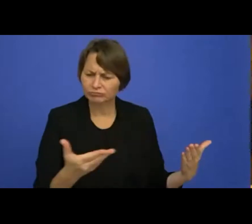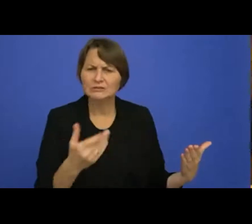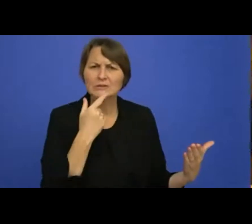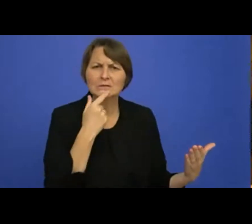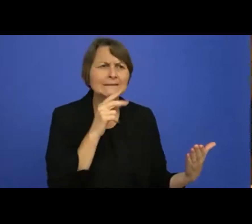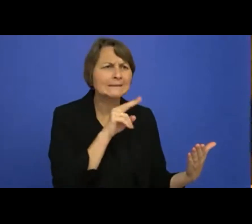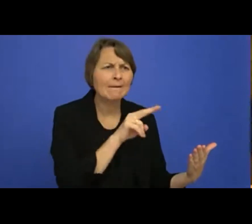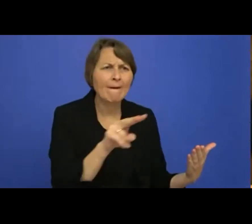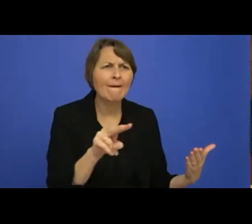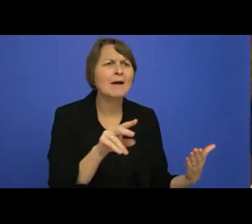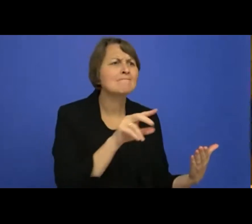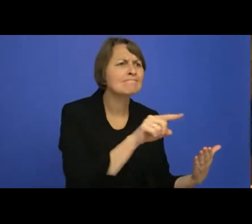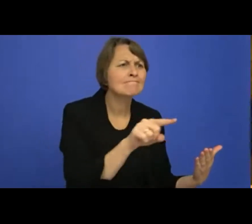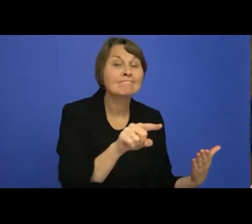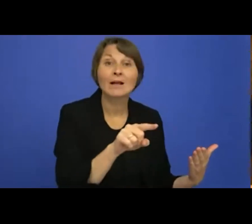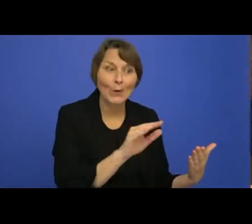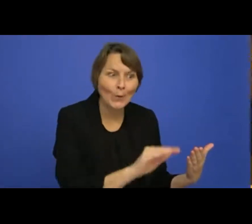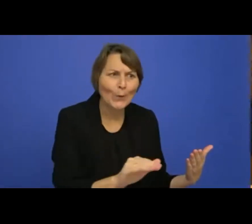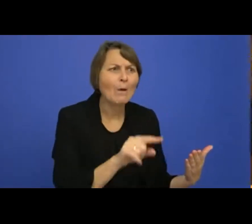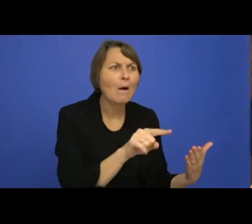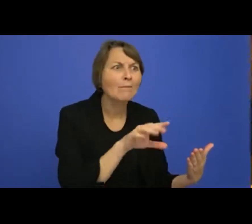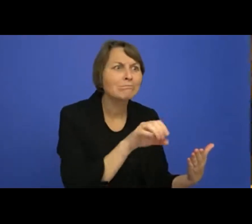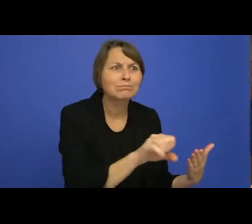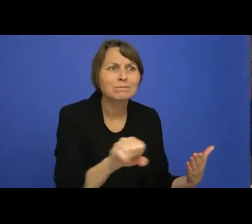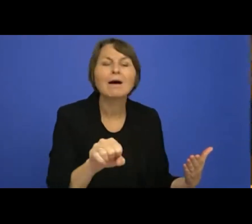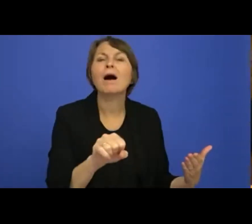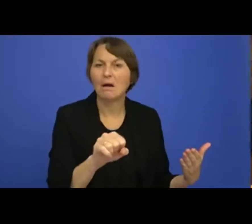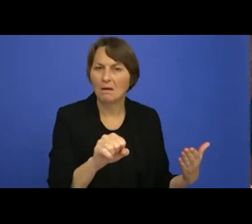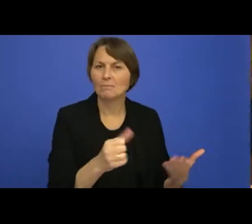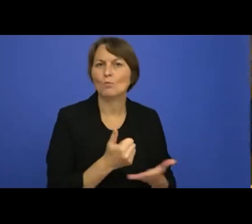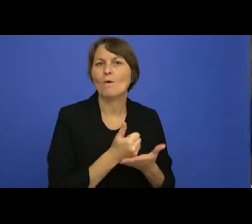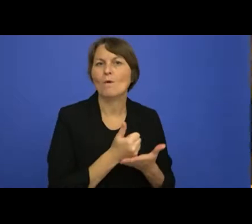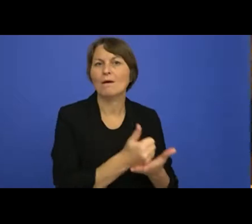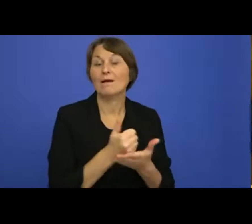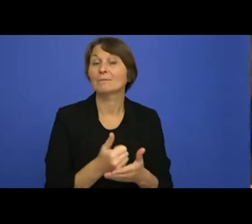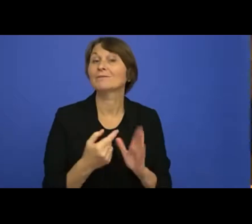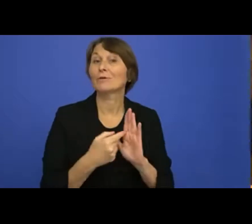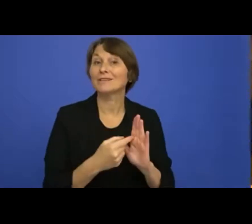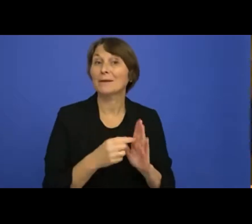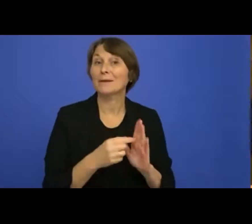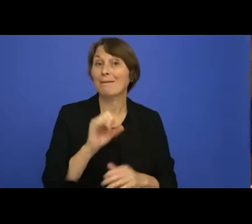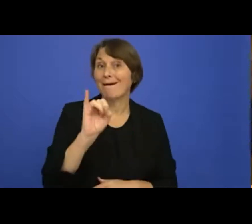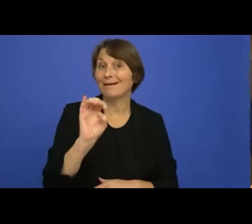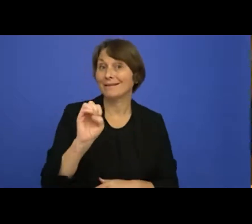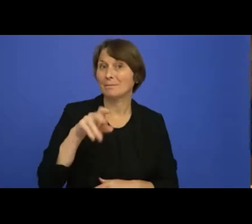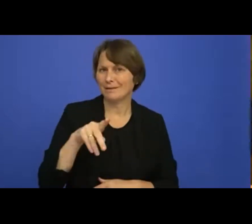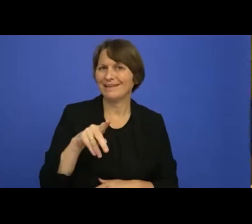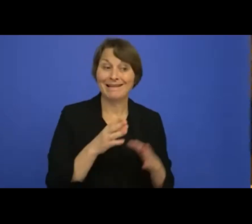Et notamment, il s'agit de répondre aux besoins des enfants qui se manifestent dans les premières années, dans les petites années.